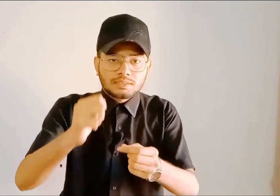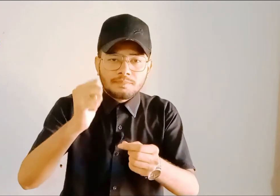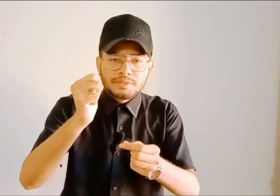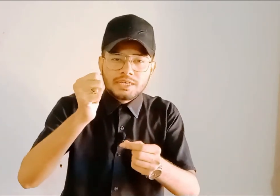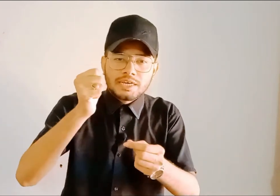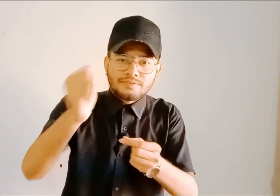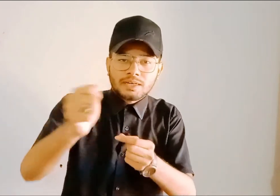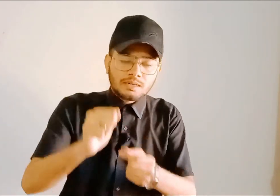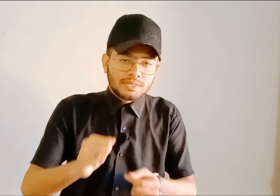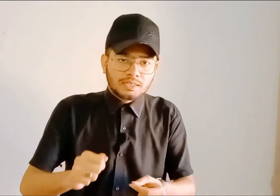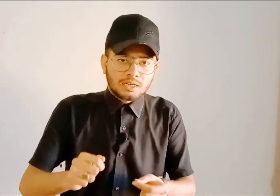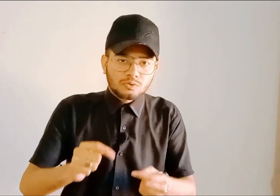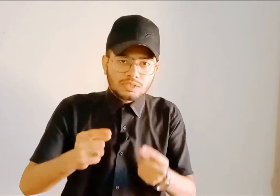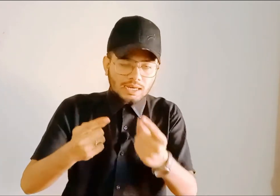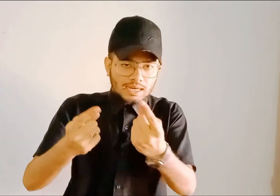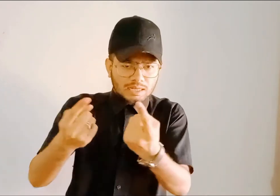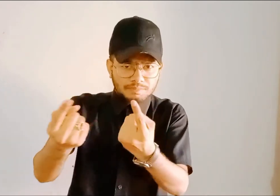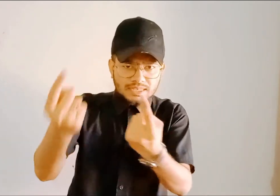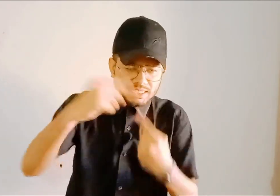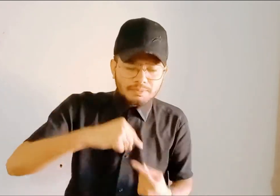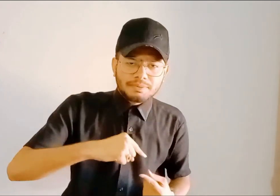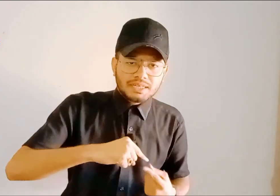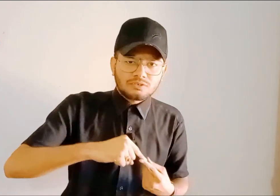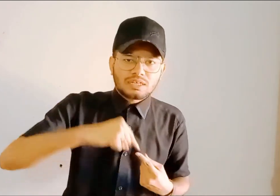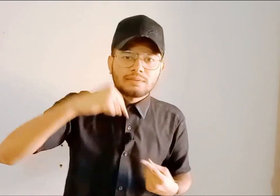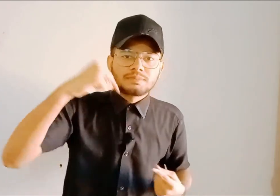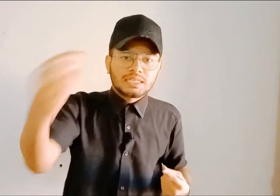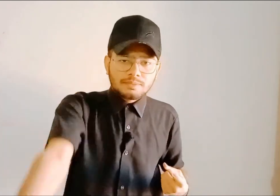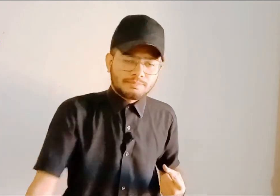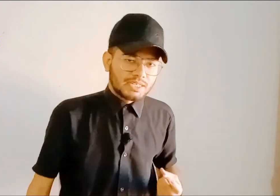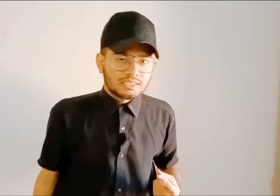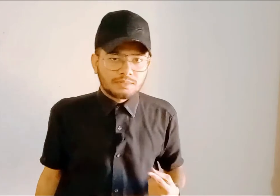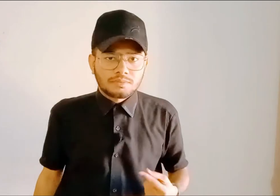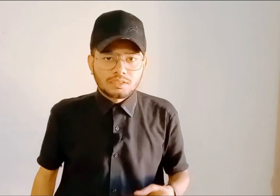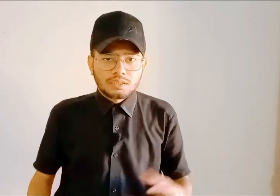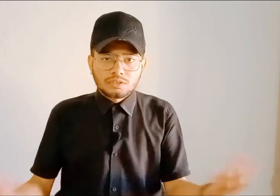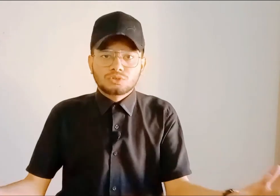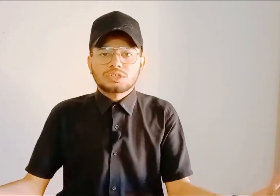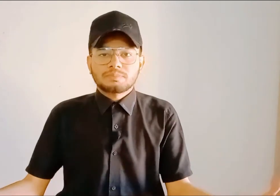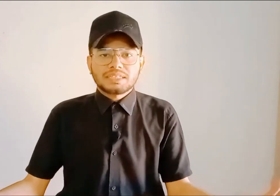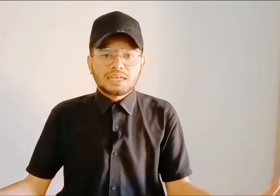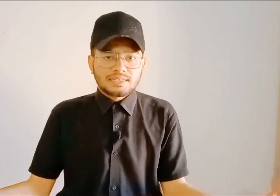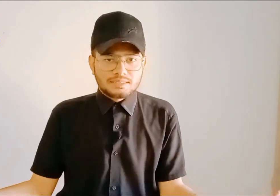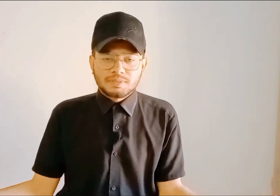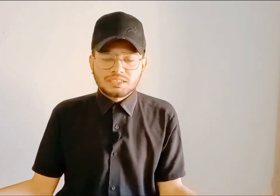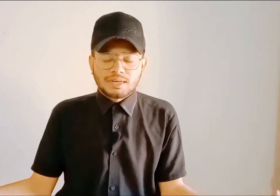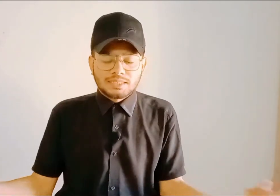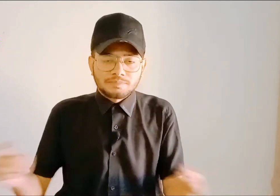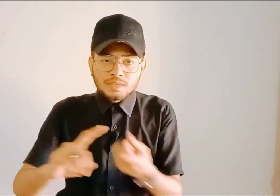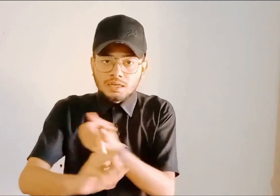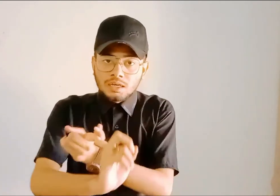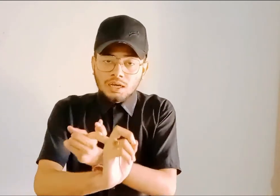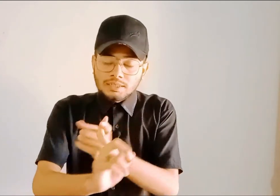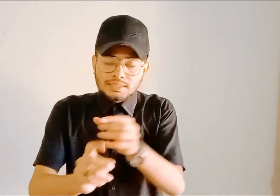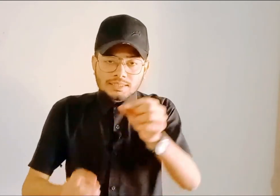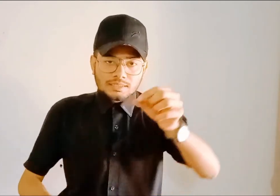अच्छा बिहेव करना पड़ेगा उसे हेल्प लेनी पड़ेगी शहद दीदी भी बढ़ेगी जब जरूरत नहीं है कि सिंपल सी बात है यह